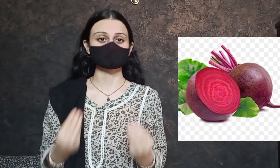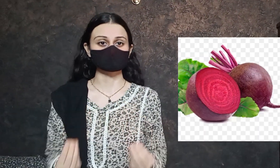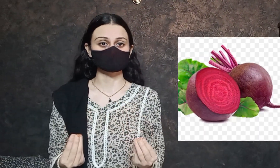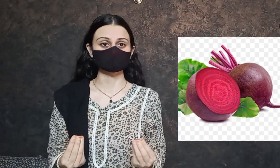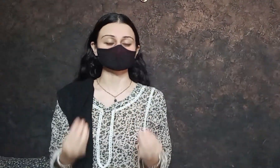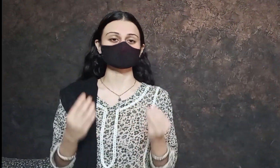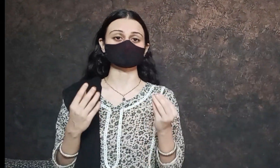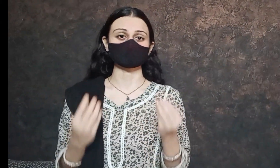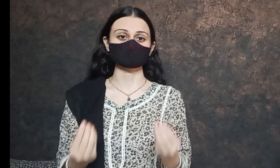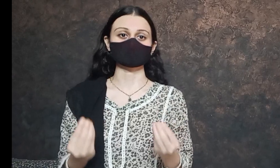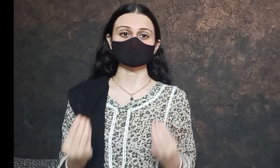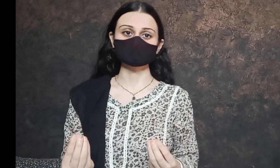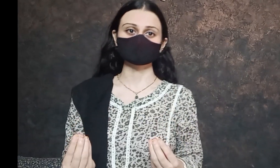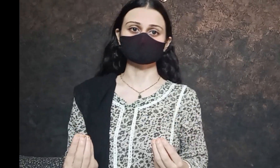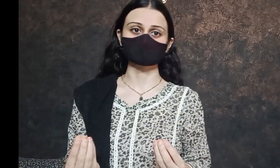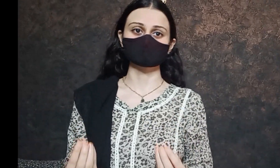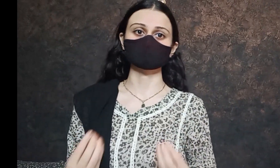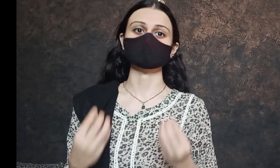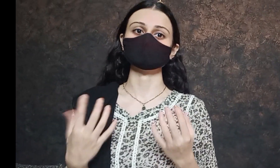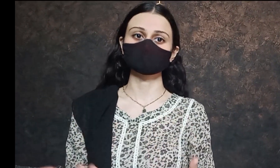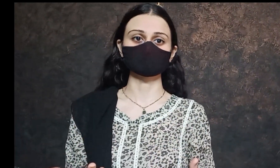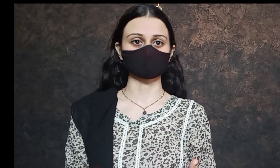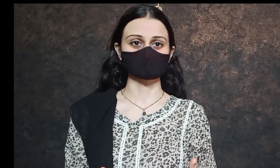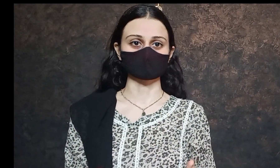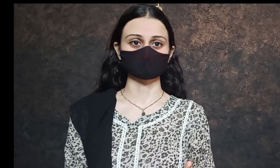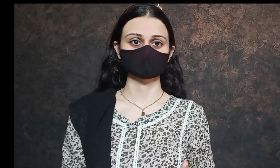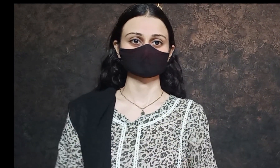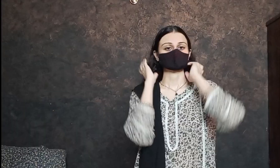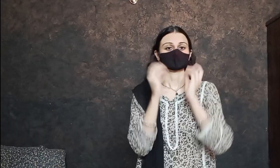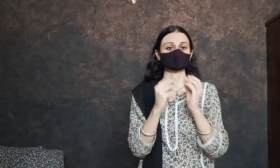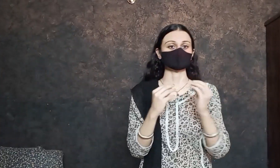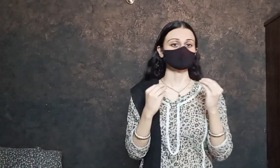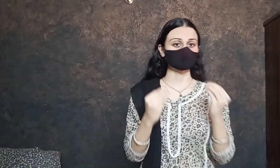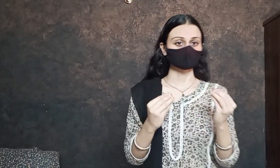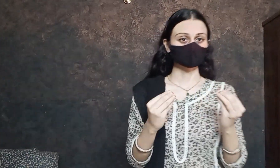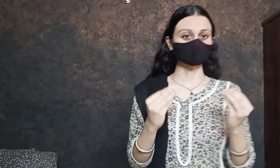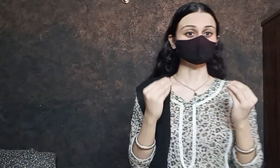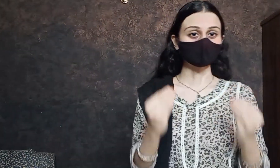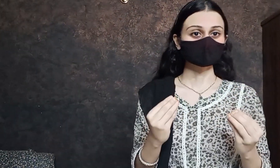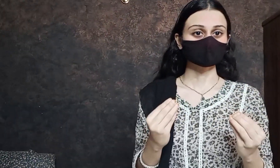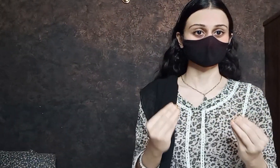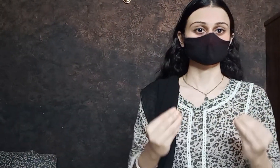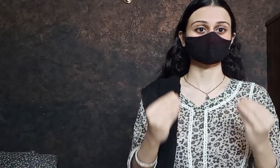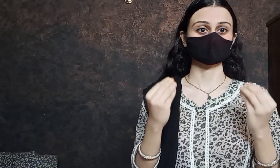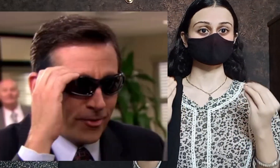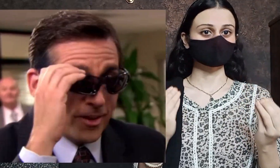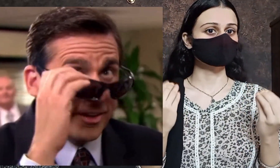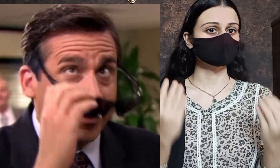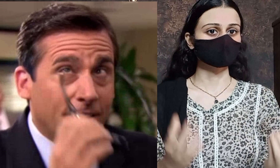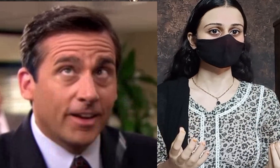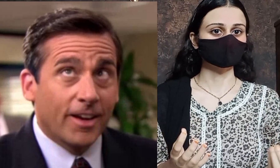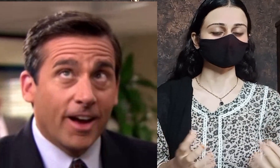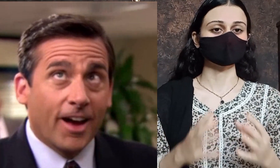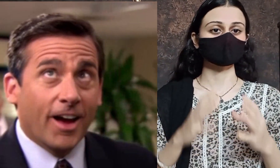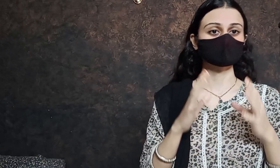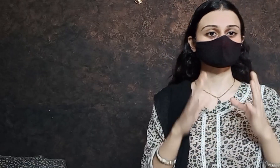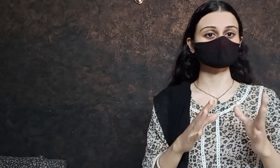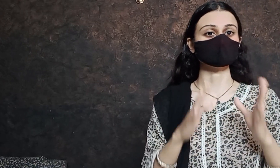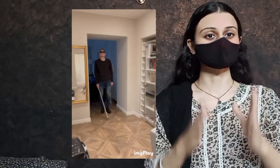ताकि आपकी जो खून की कमी है वो पूरी हो सके। अगर आपकी विजिबिलिटी जो है वो रात में कम हो गई है या आपको सिर्फ